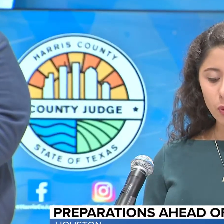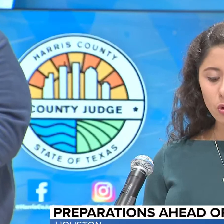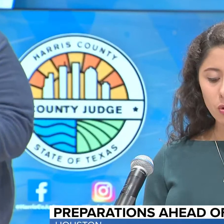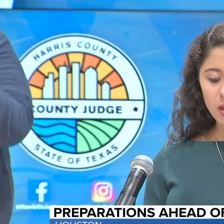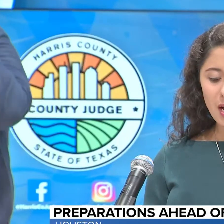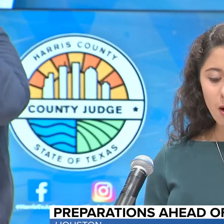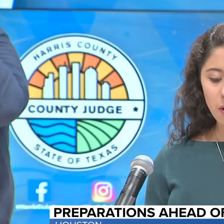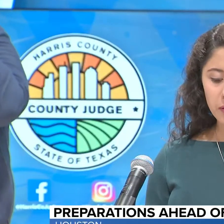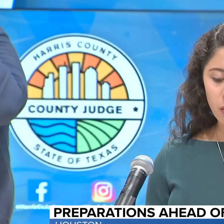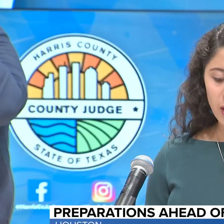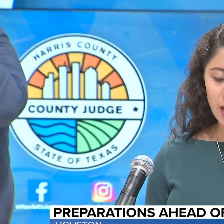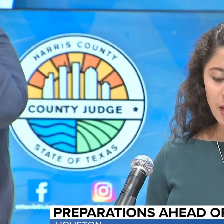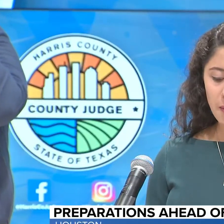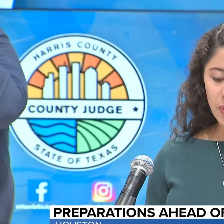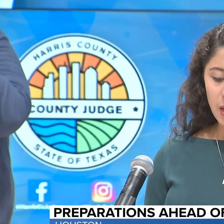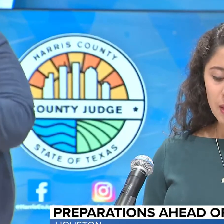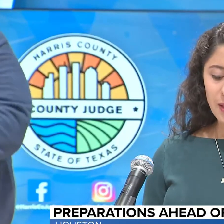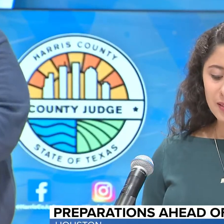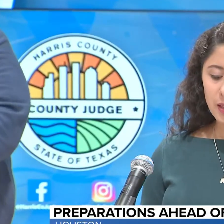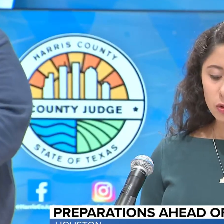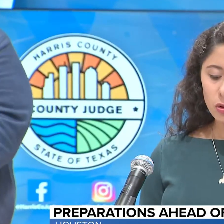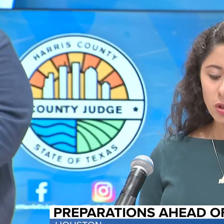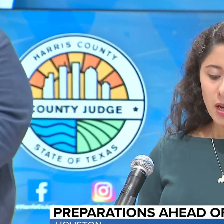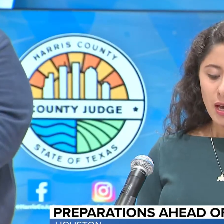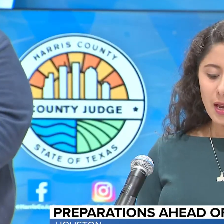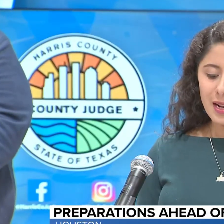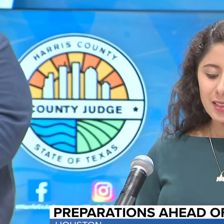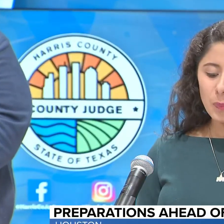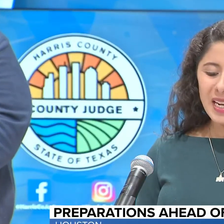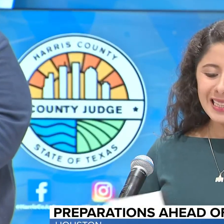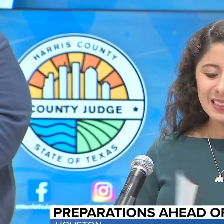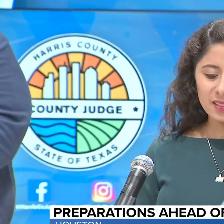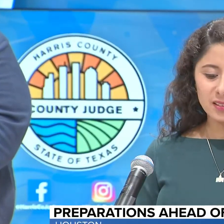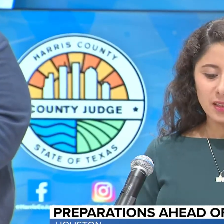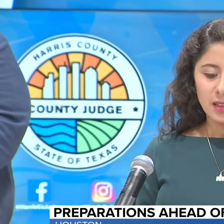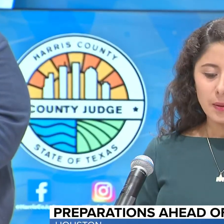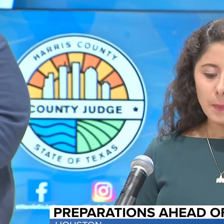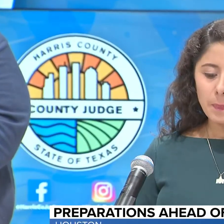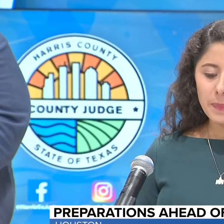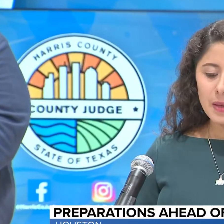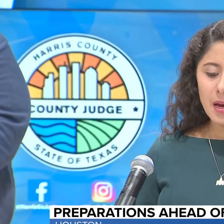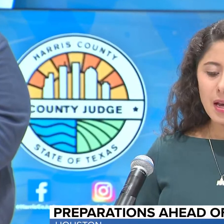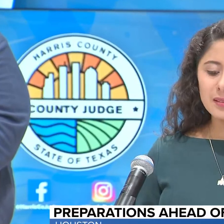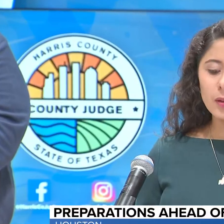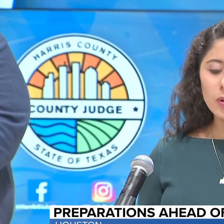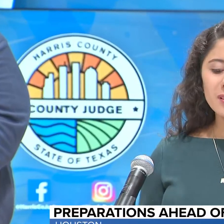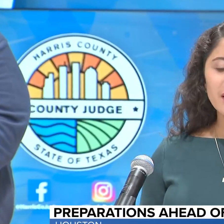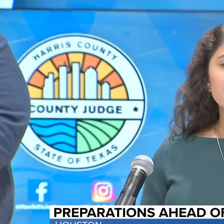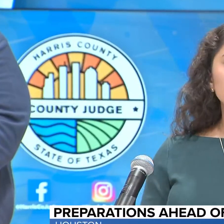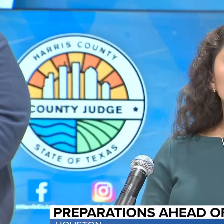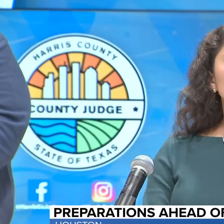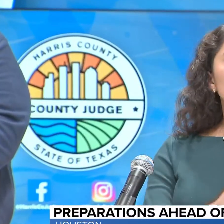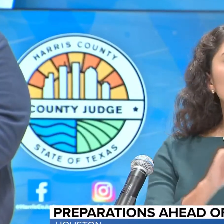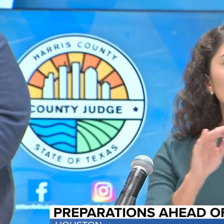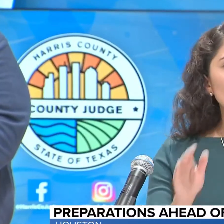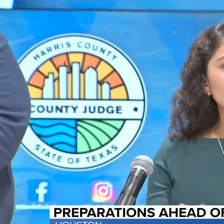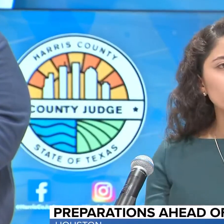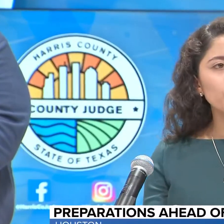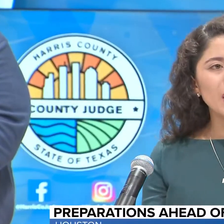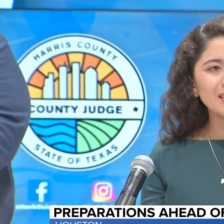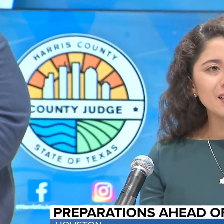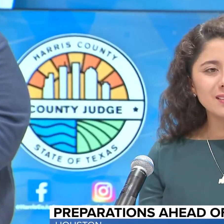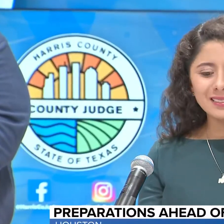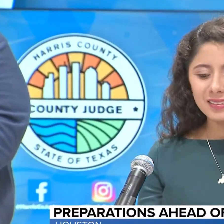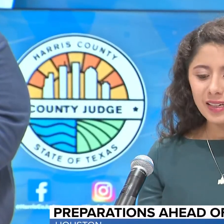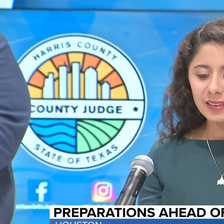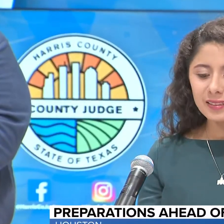suficiente refugio y agua descongelada. Tercero son las plantas. Asegúrese que si cubre